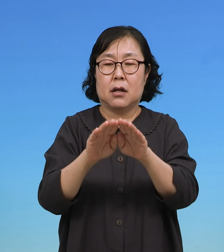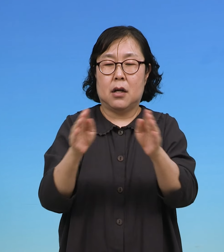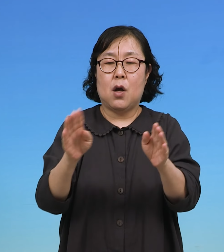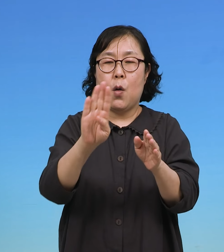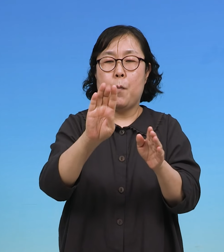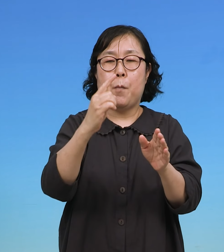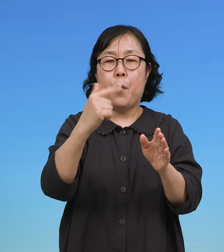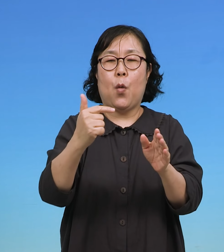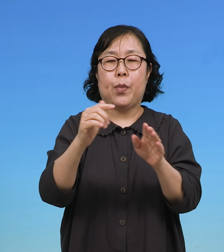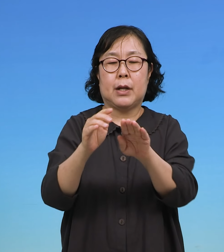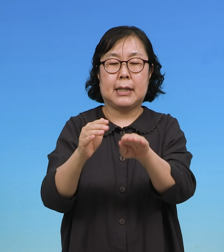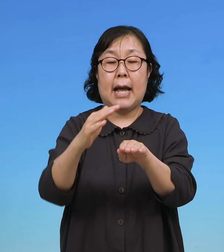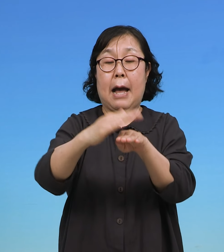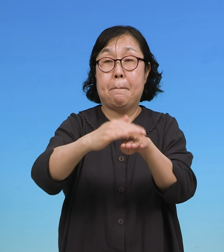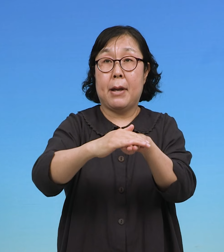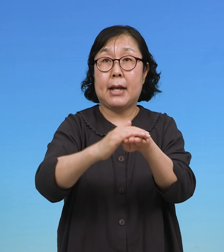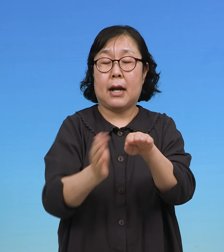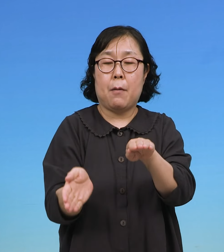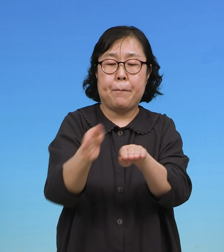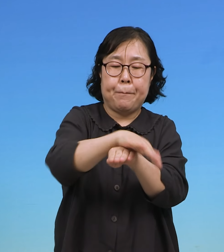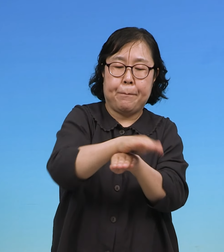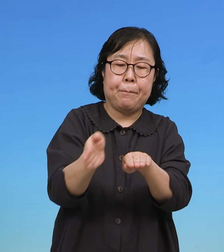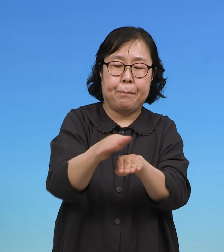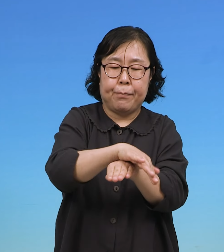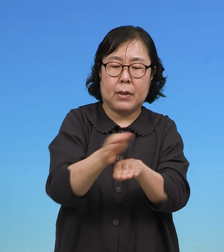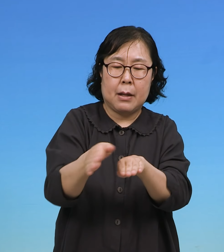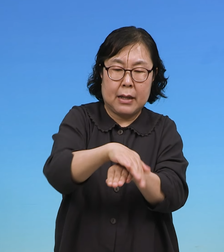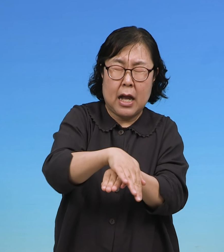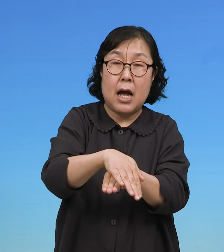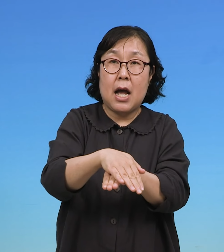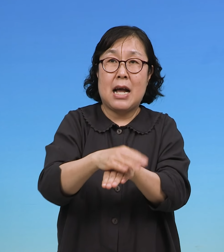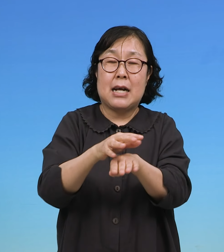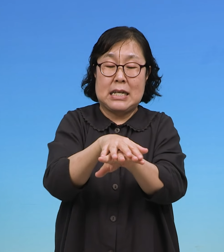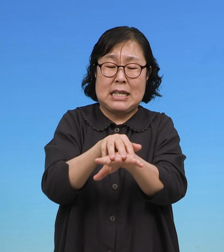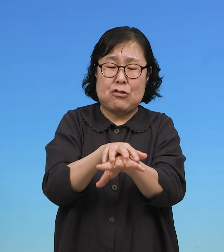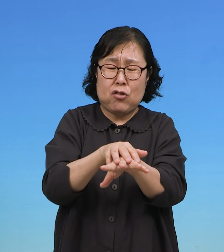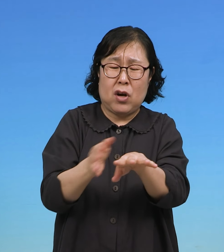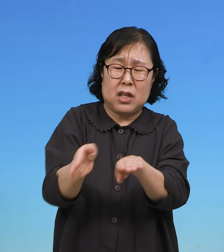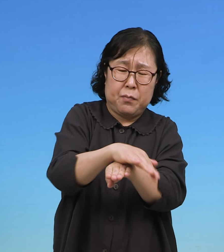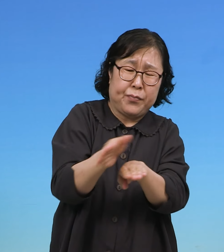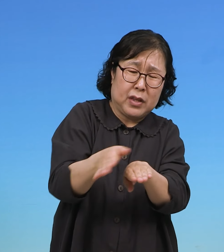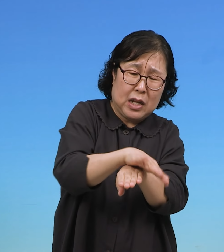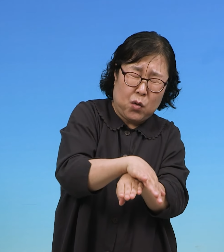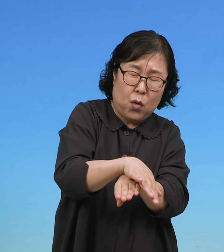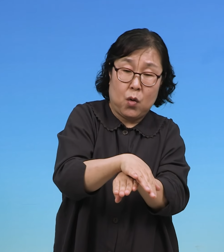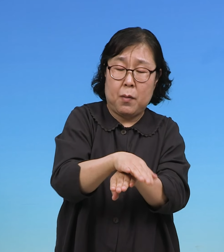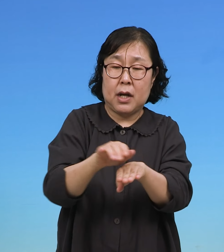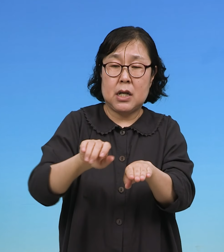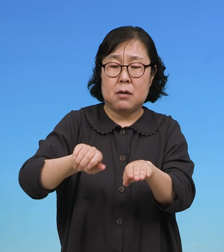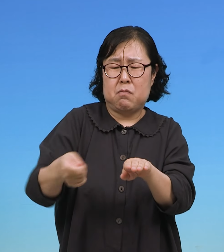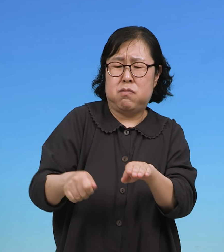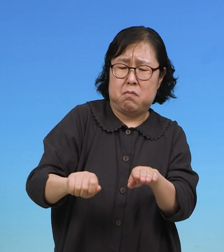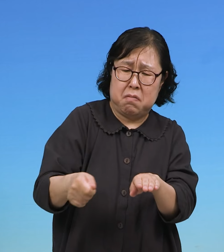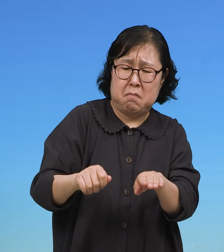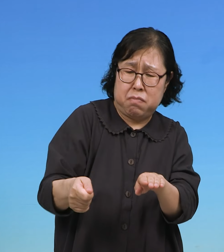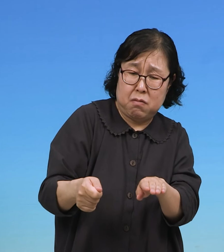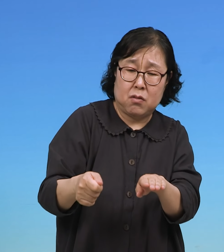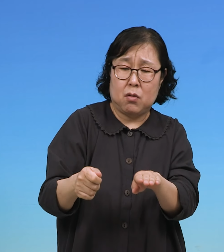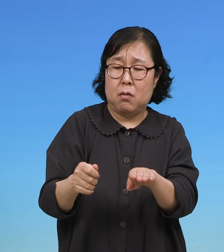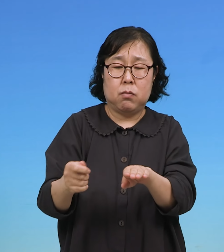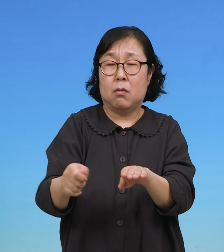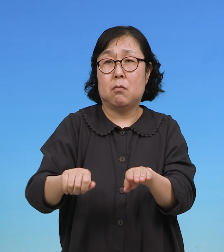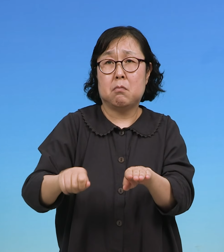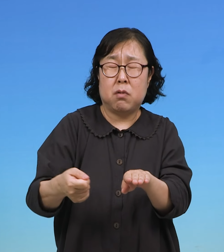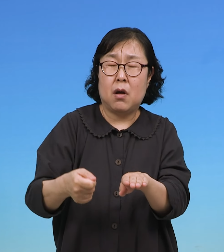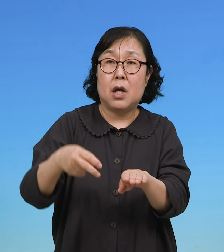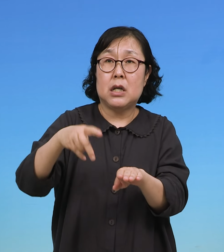헌옷, 가지 이런 걸로 꽁꽁 에워 쌌는데도 불구하고 시동이 안 걸려요. 어느 날 아침에도 추위가 닥쳤는데